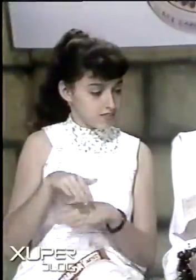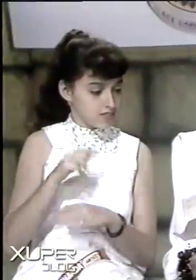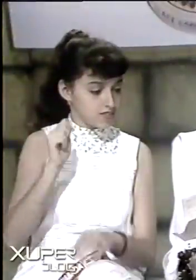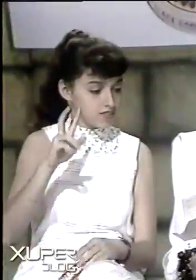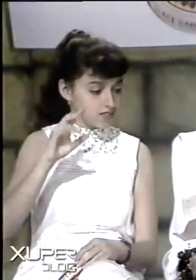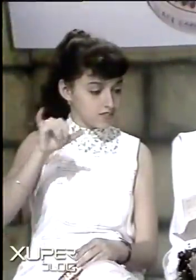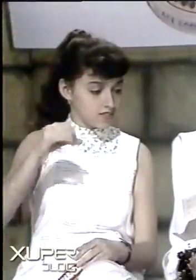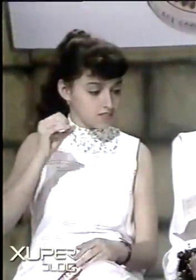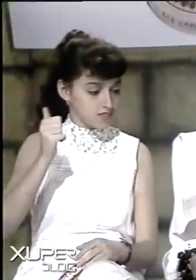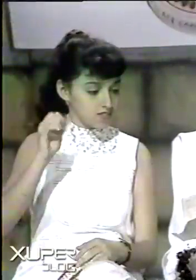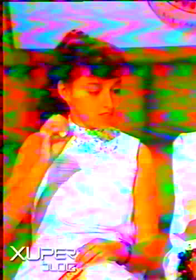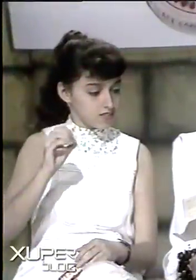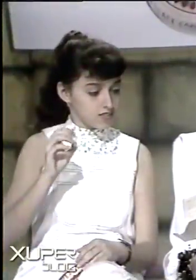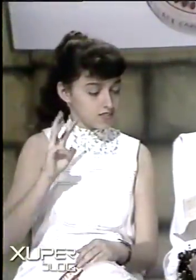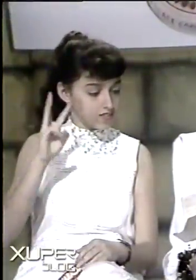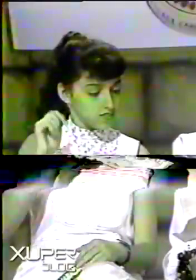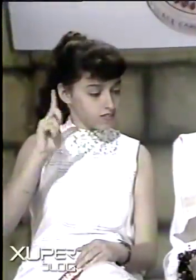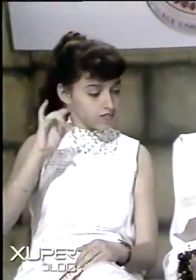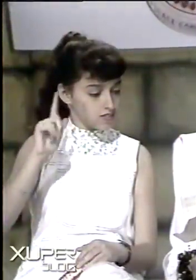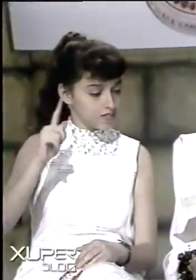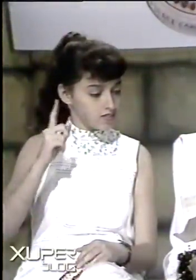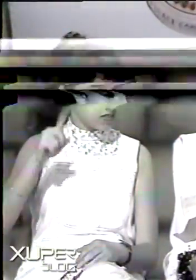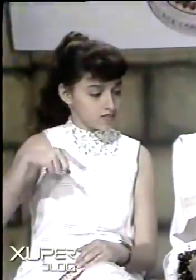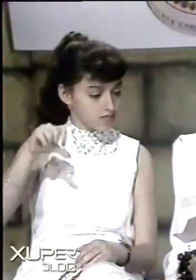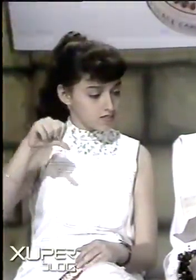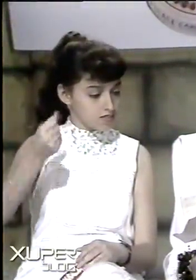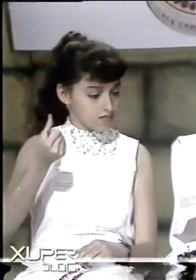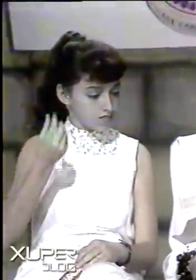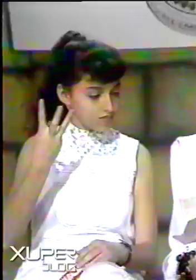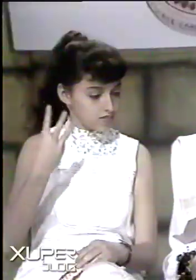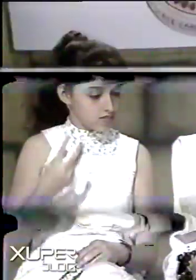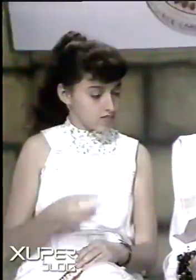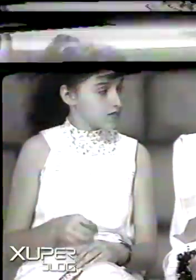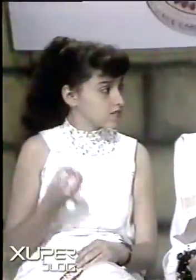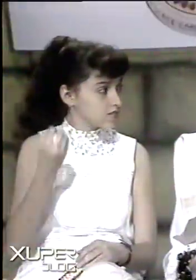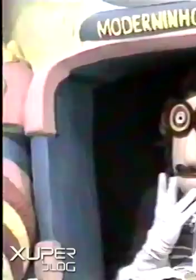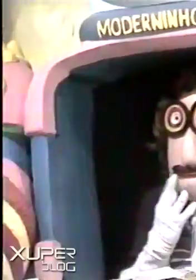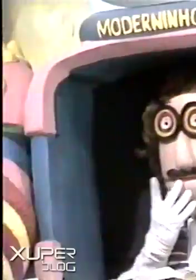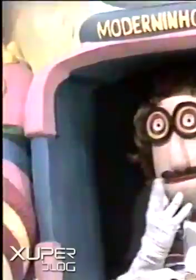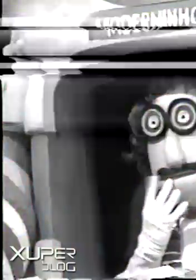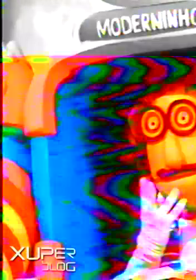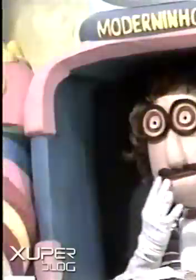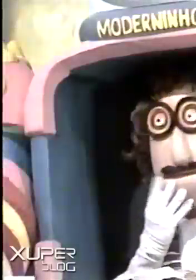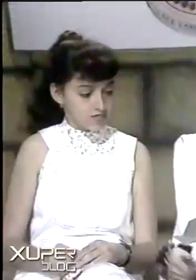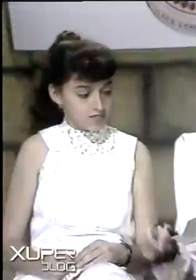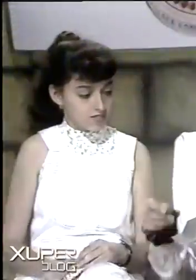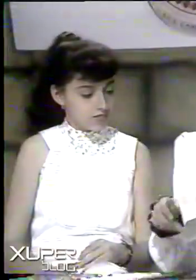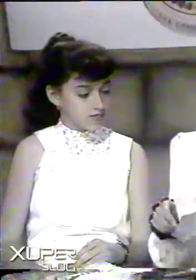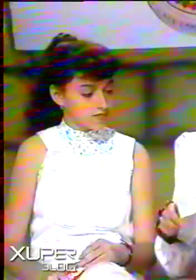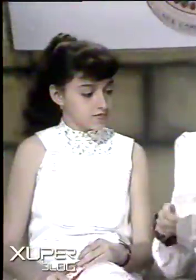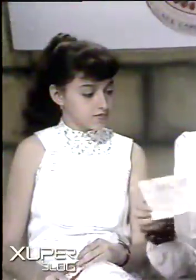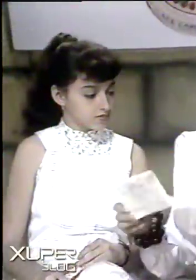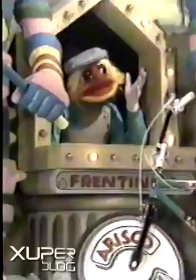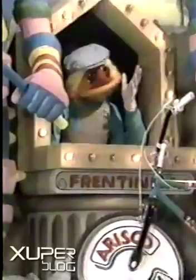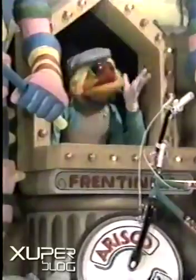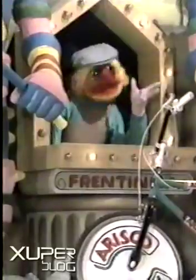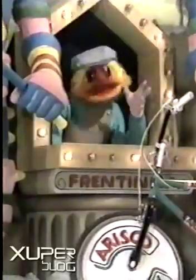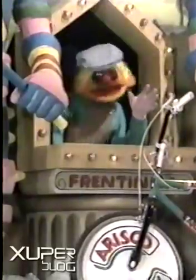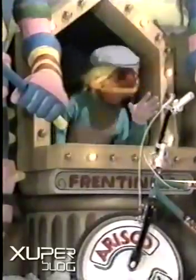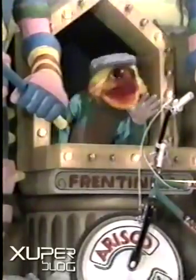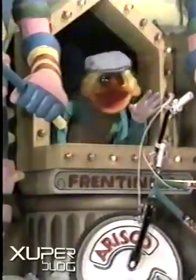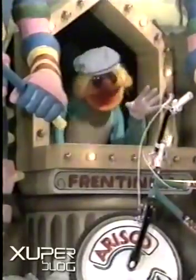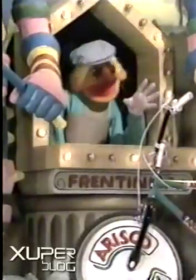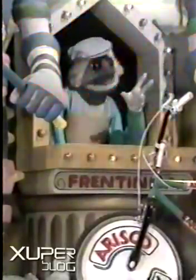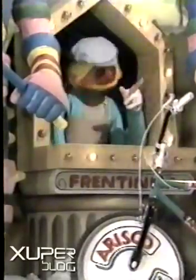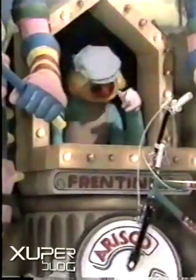Vale, 1963. Chácara das Pedras, para! Porto Alegre, Rio Grande do Sul. Aí,